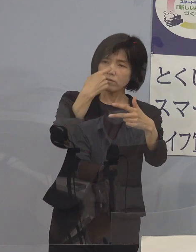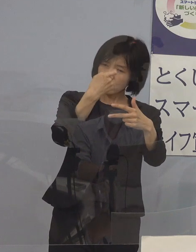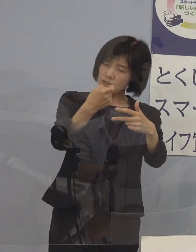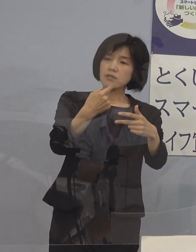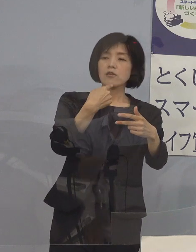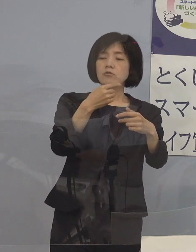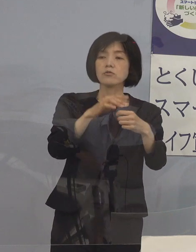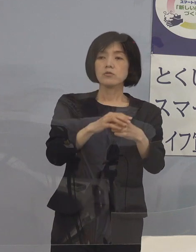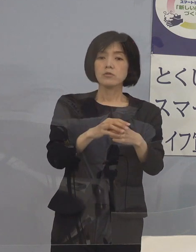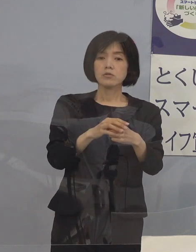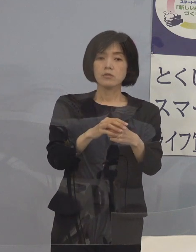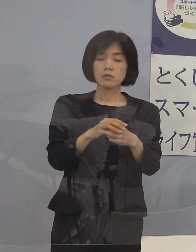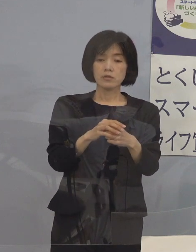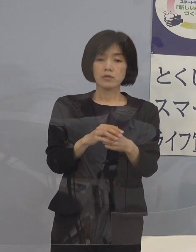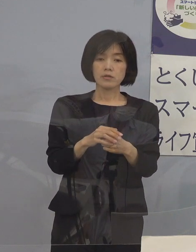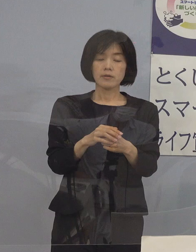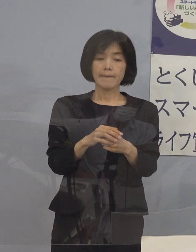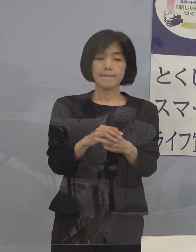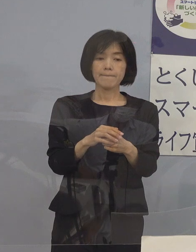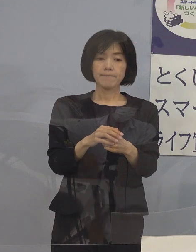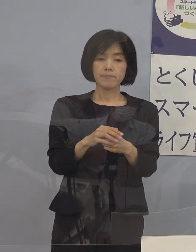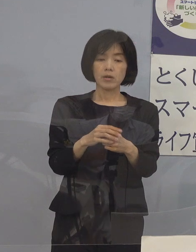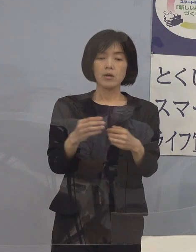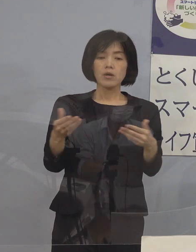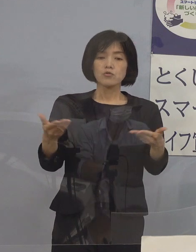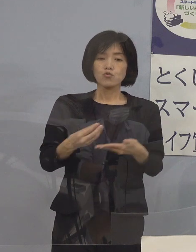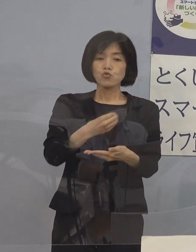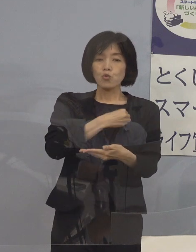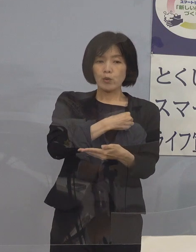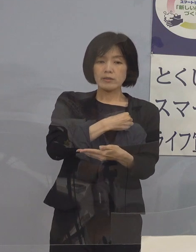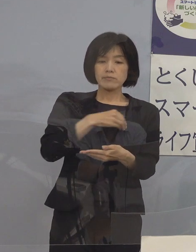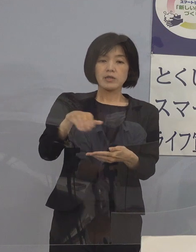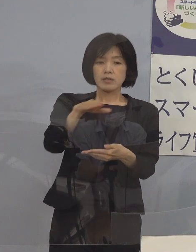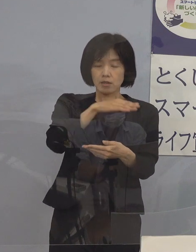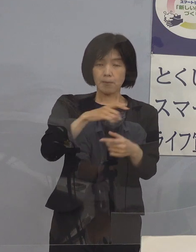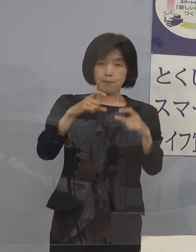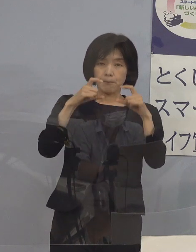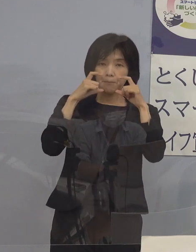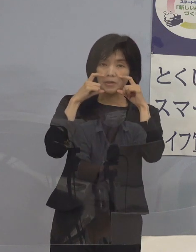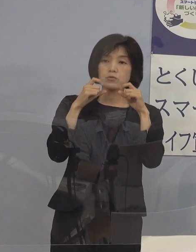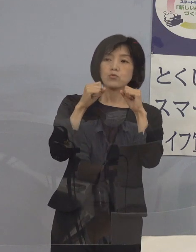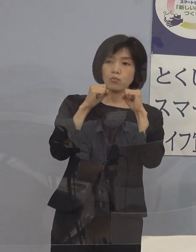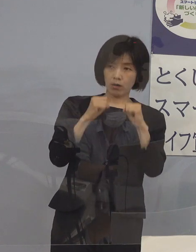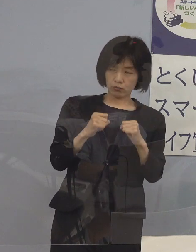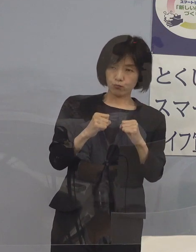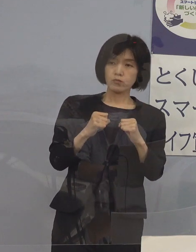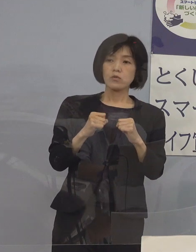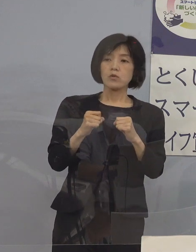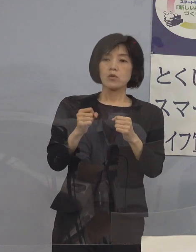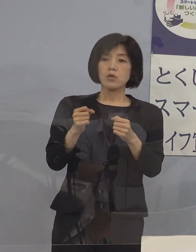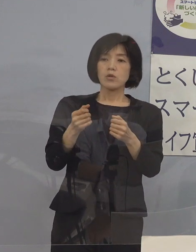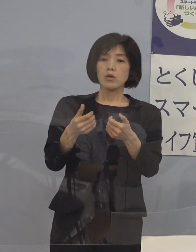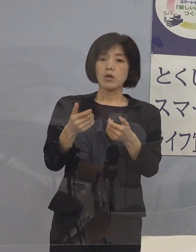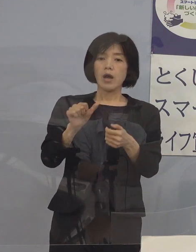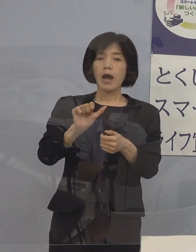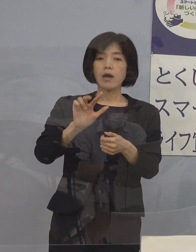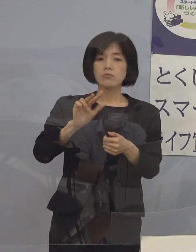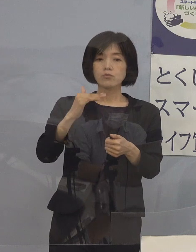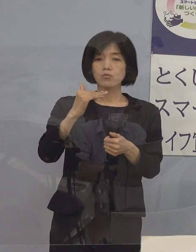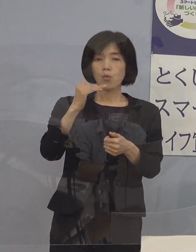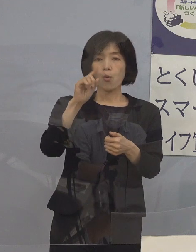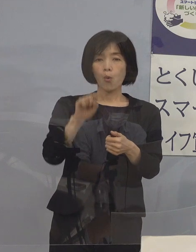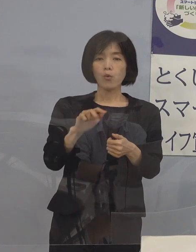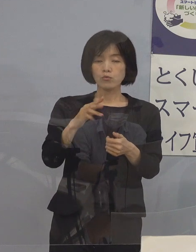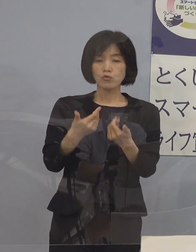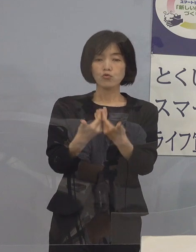ありますので、はい、まずチェックとして、当然従業員の皆さんはマスクの義務付け、あるいはアルコール消毒、その設